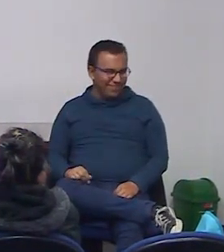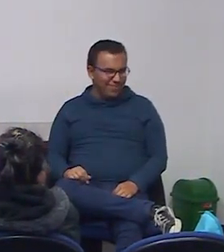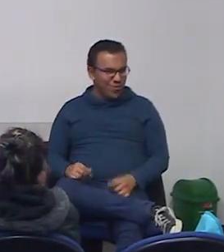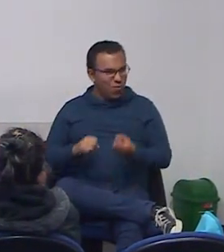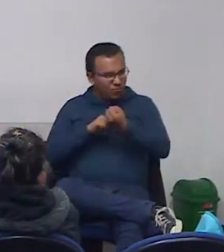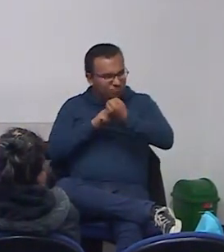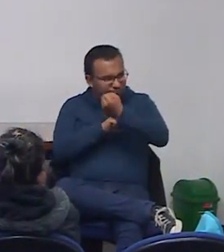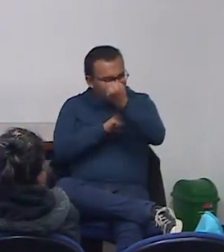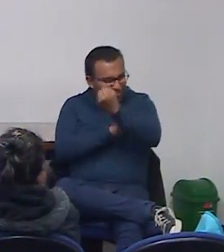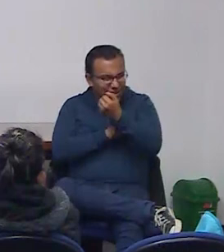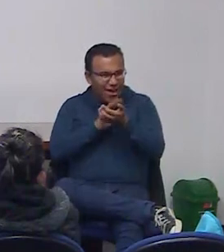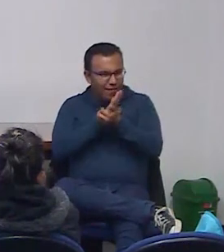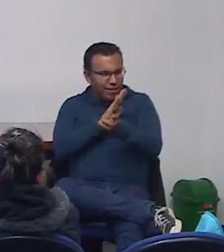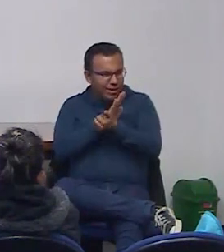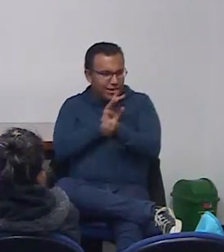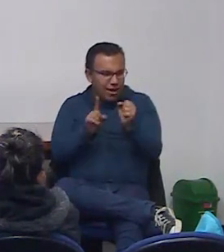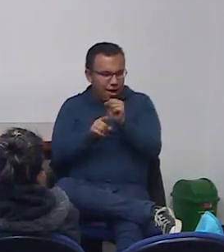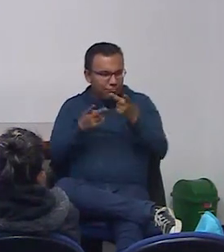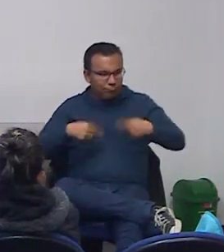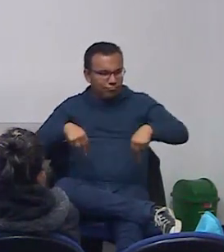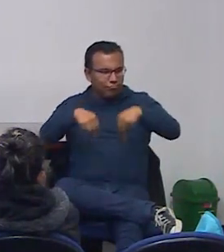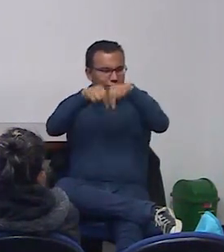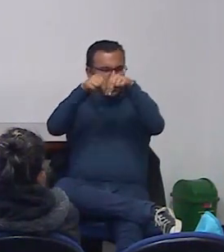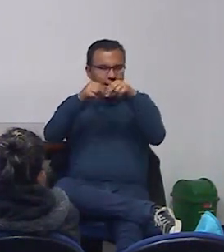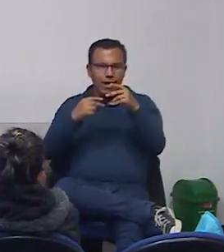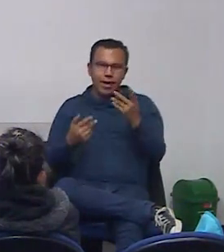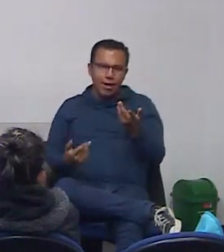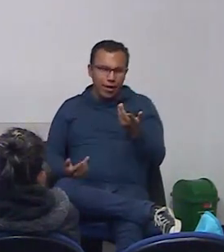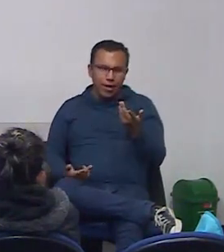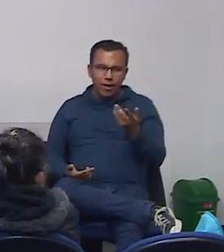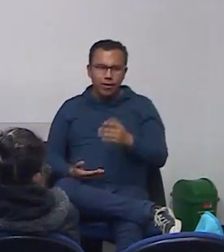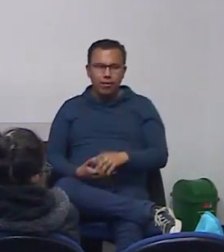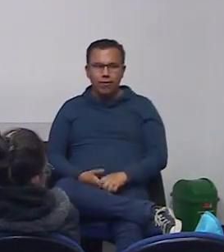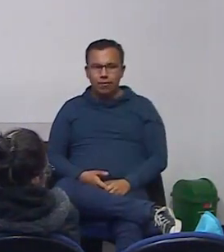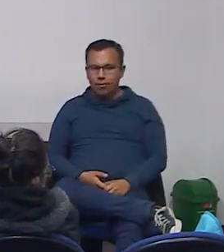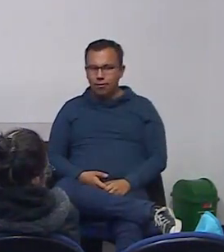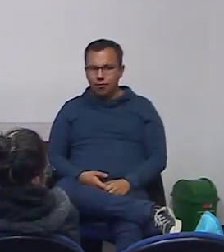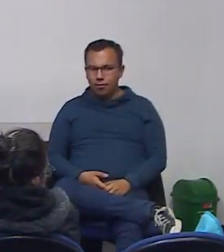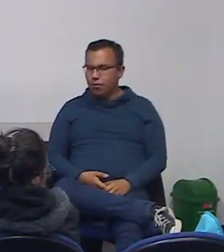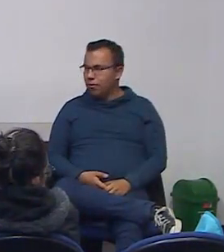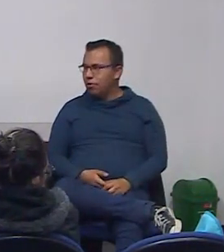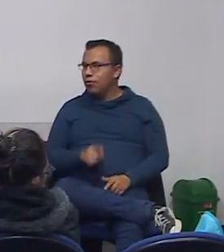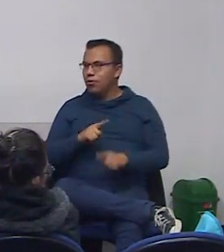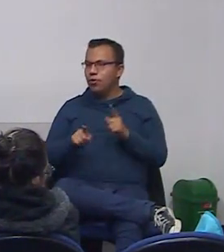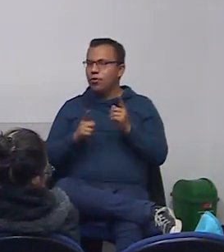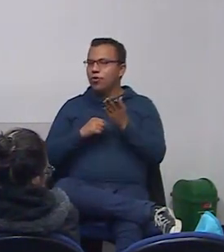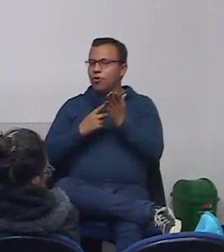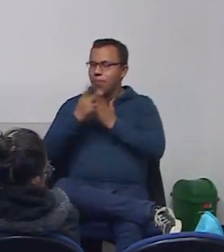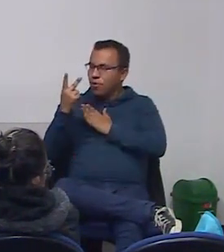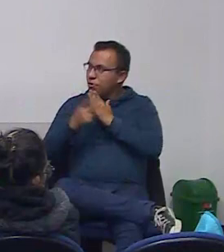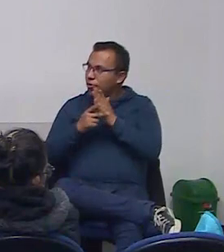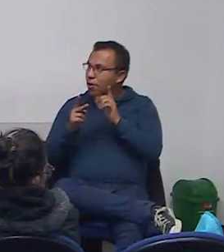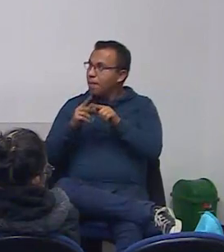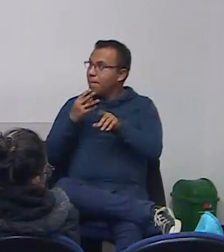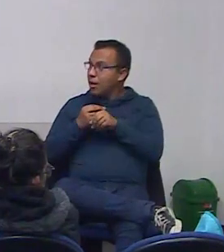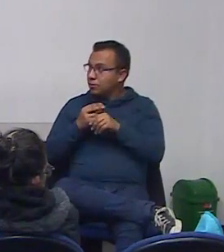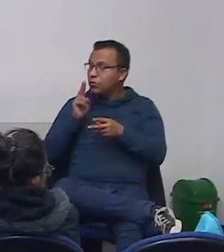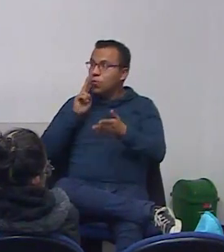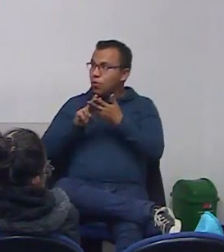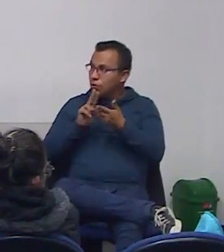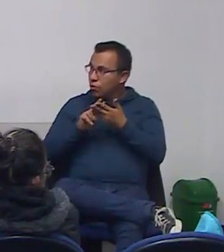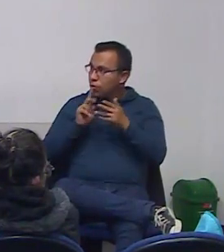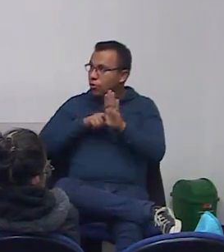fortalecer habilidades sociales Entonces está un un una un área que se llama coaching y proyección que es donde les enseñamos a que